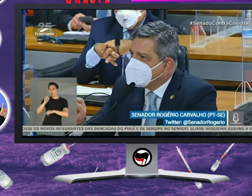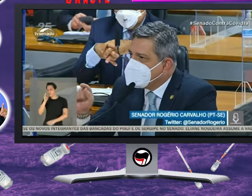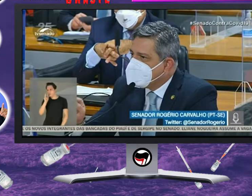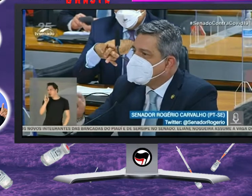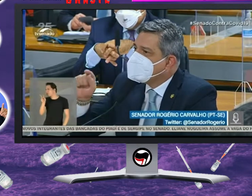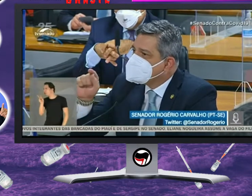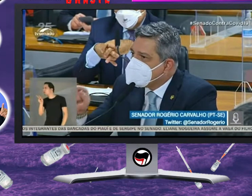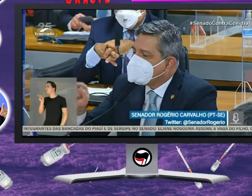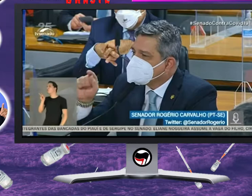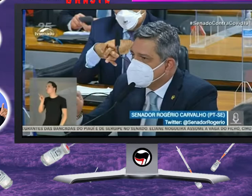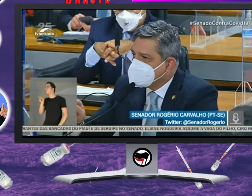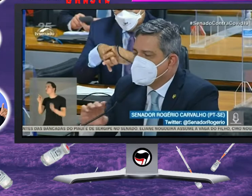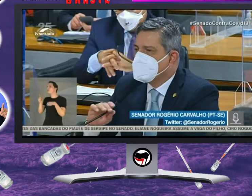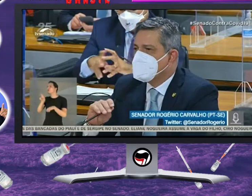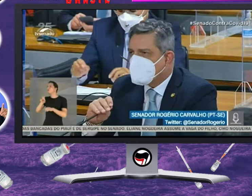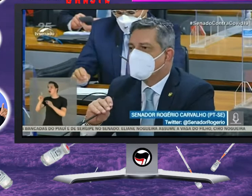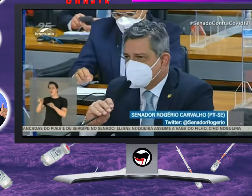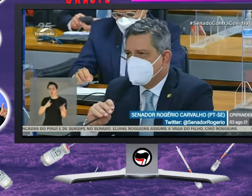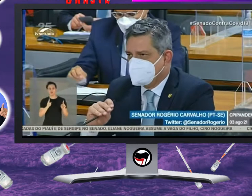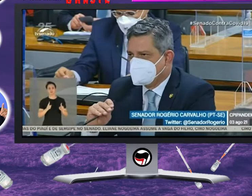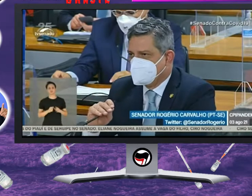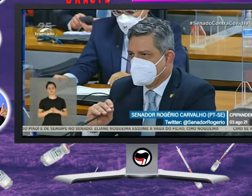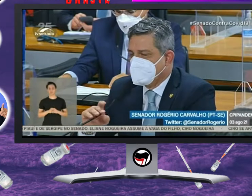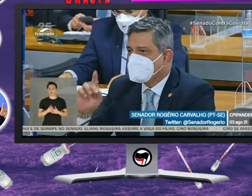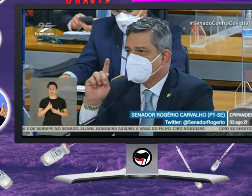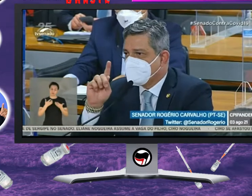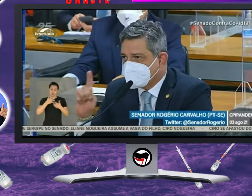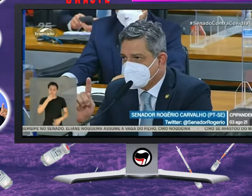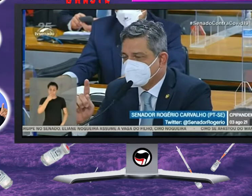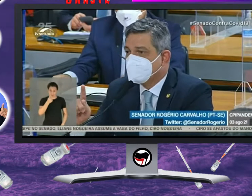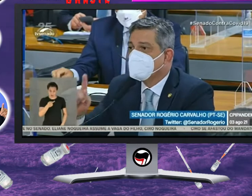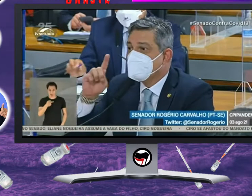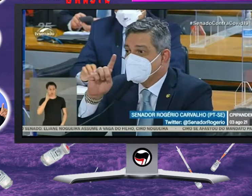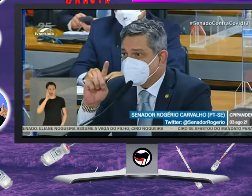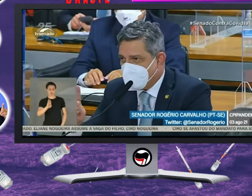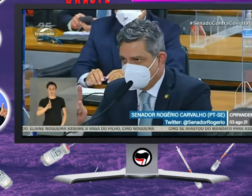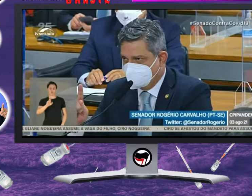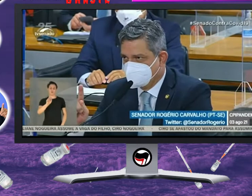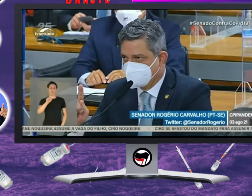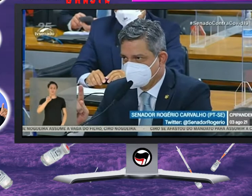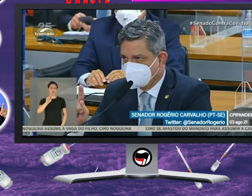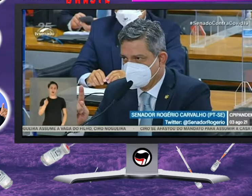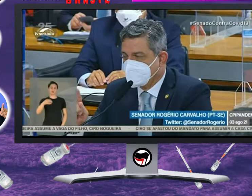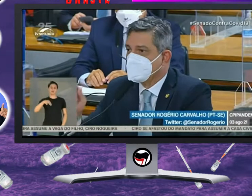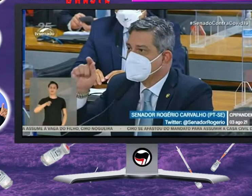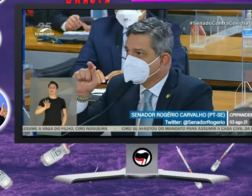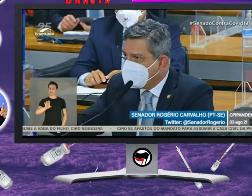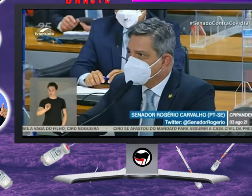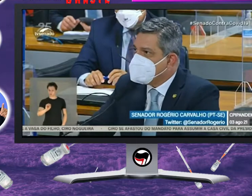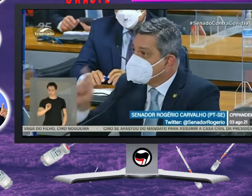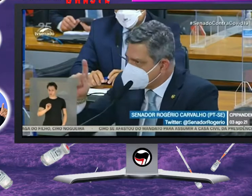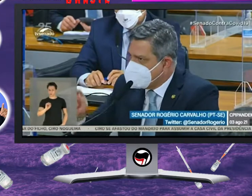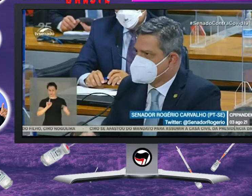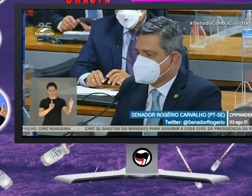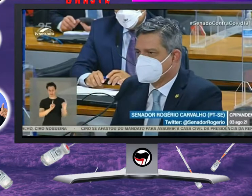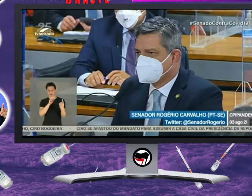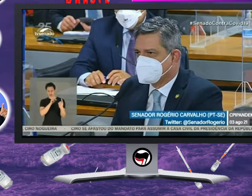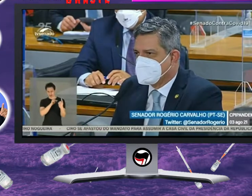para usar contra mim. Eu quero dizer ao senhor Braga Neto, que foi o emissário do oficial do Exército, para